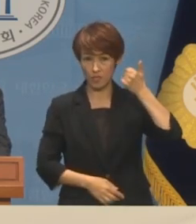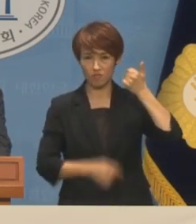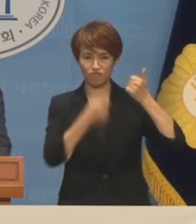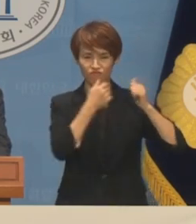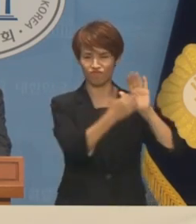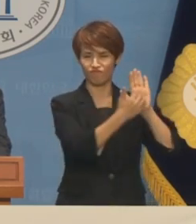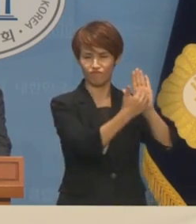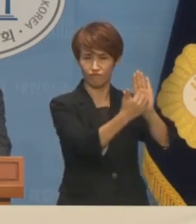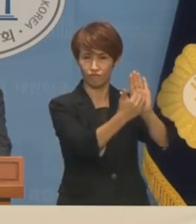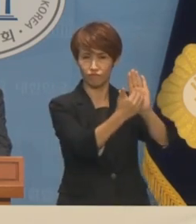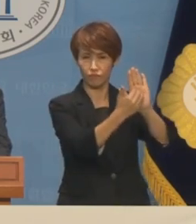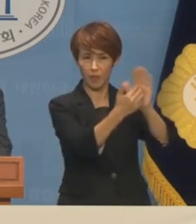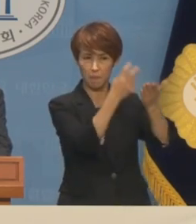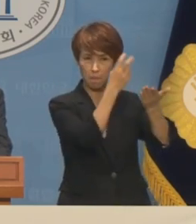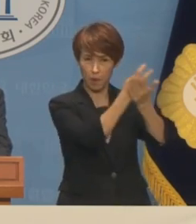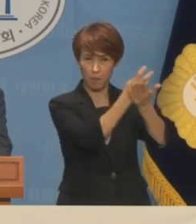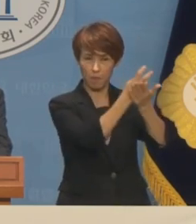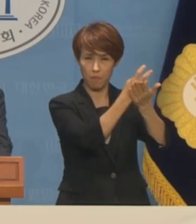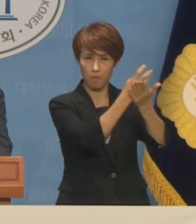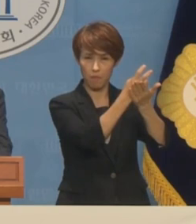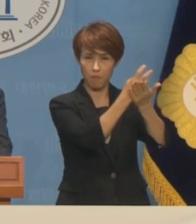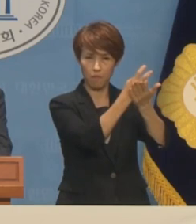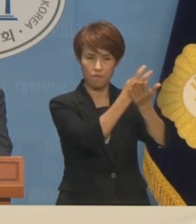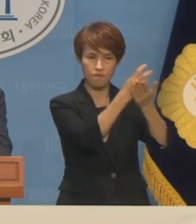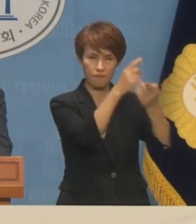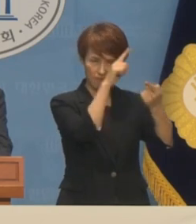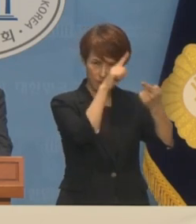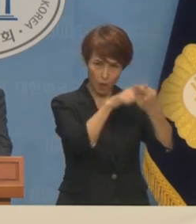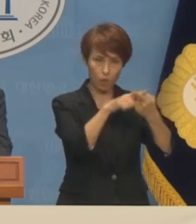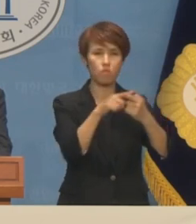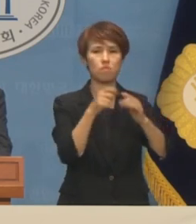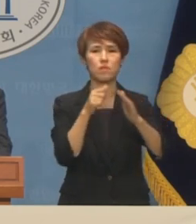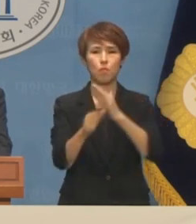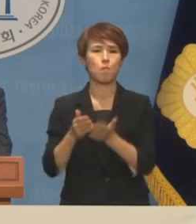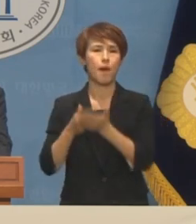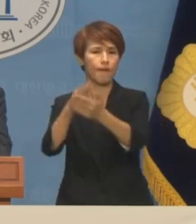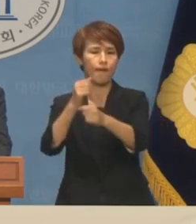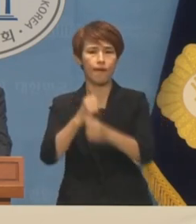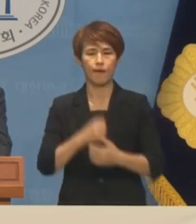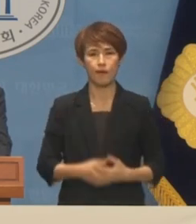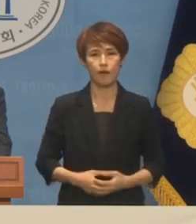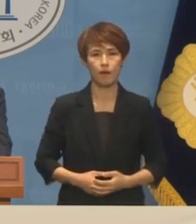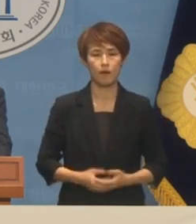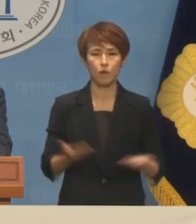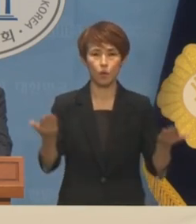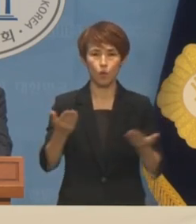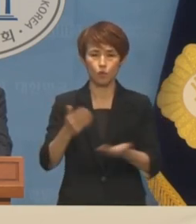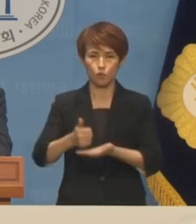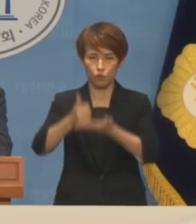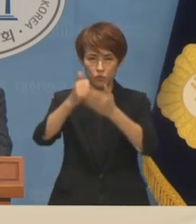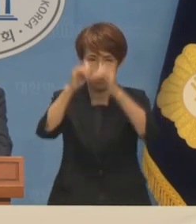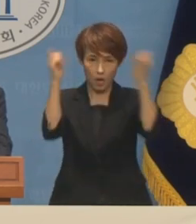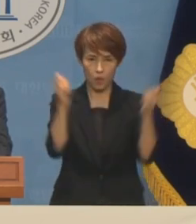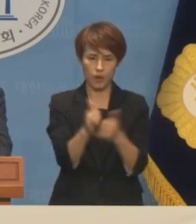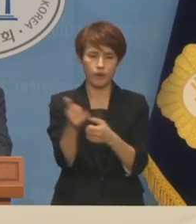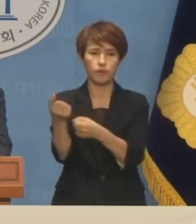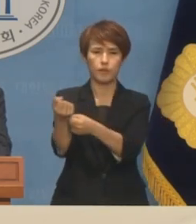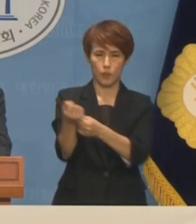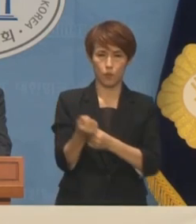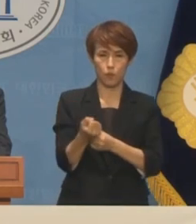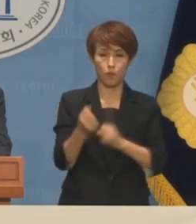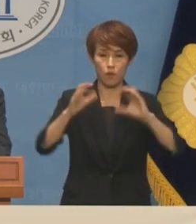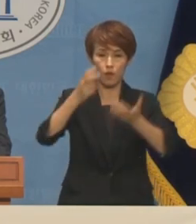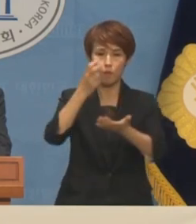거부권을 행사한 법률안 그대로 대표 발의하겠습니다. 노동존중 사유를 앞당기고